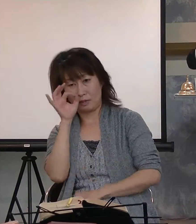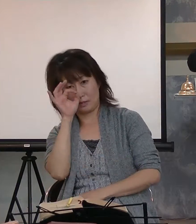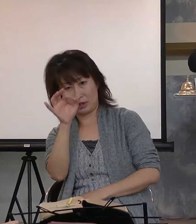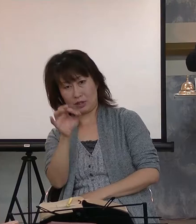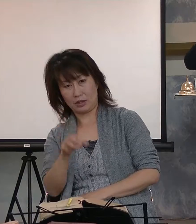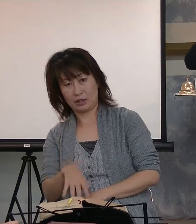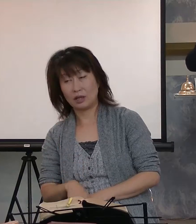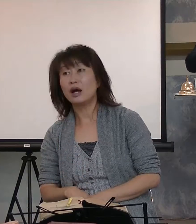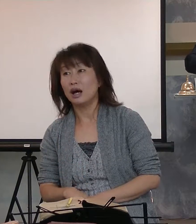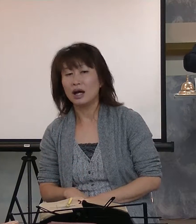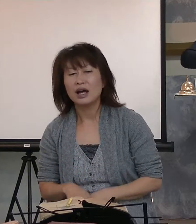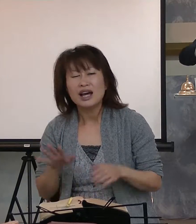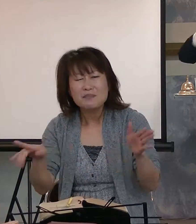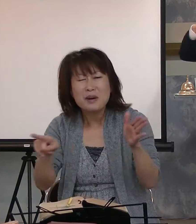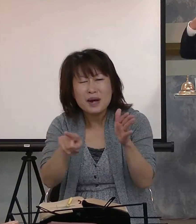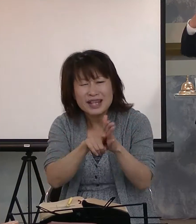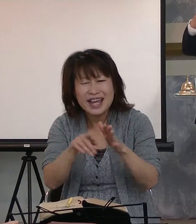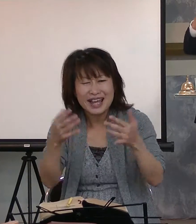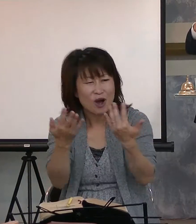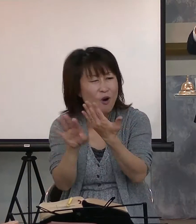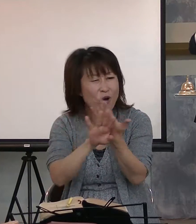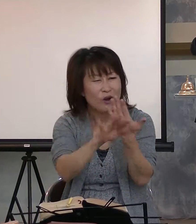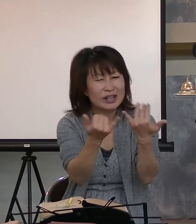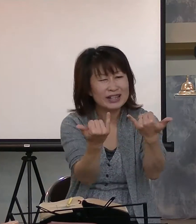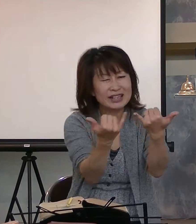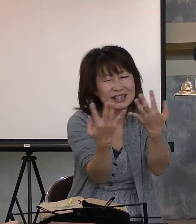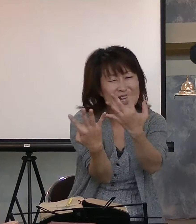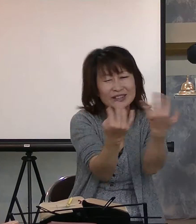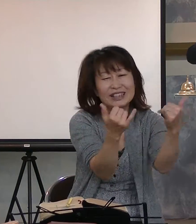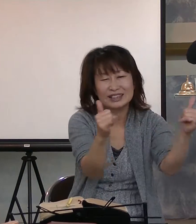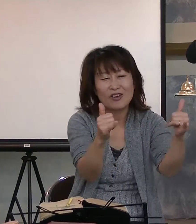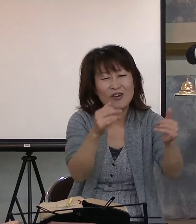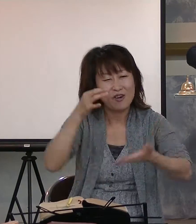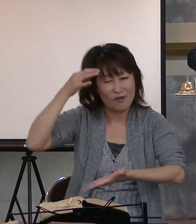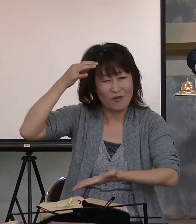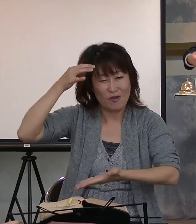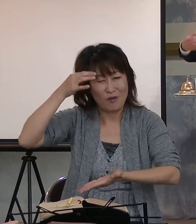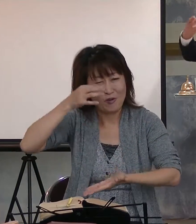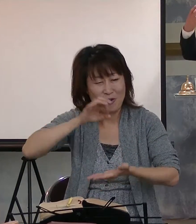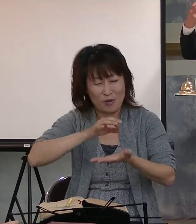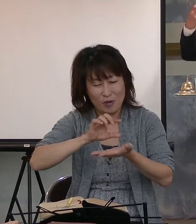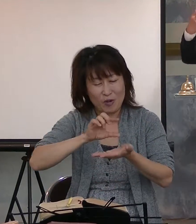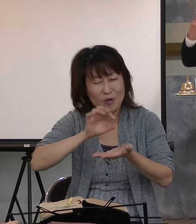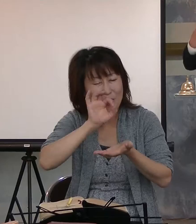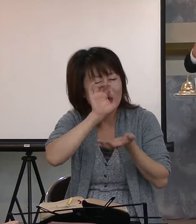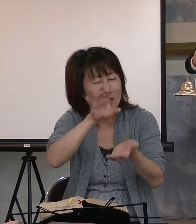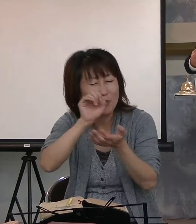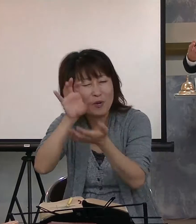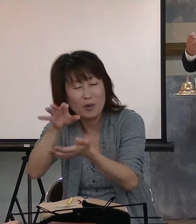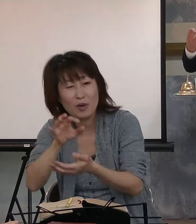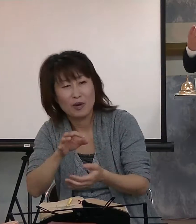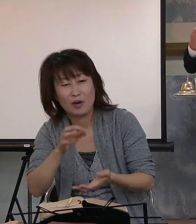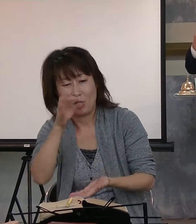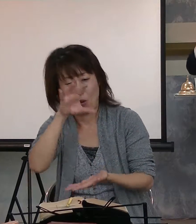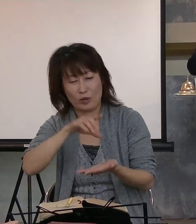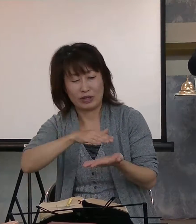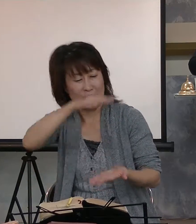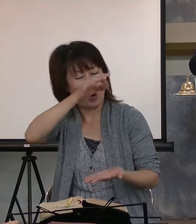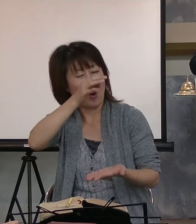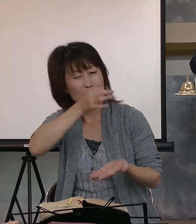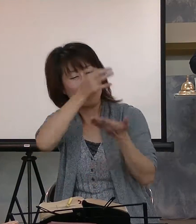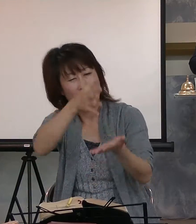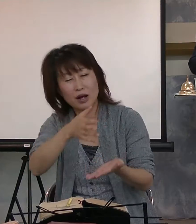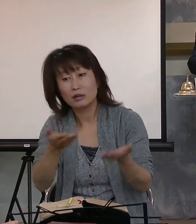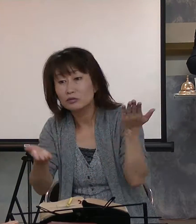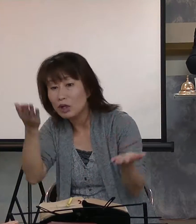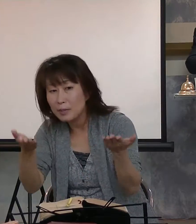今までたくさんのお金持ちがいっぱい大金を献金したよりももっと大きな献金をなさった